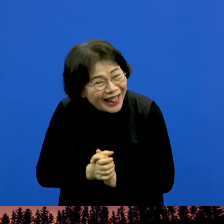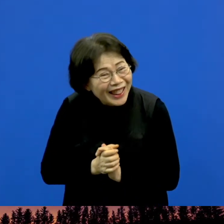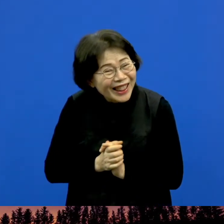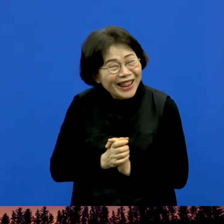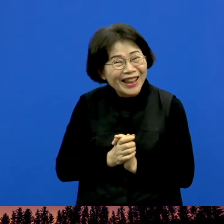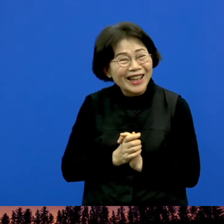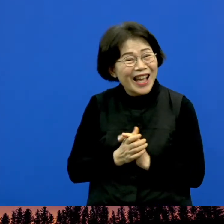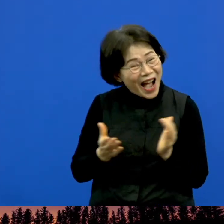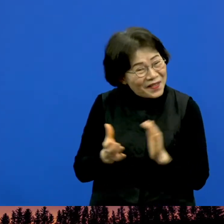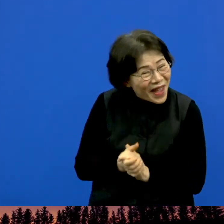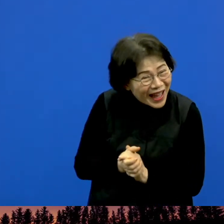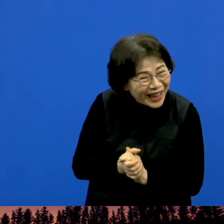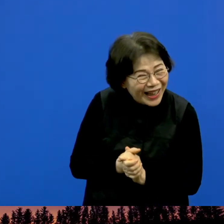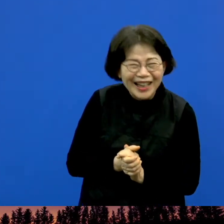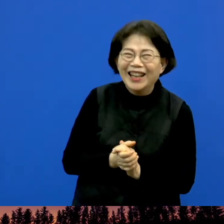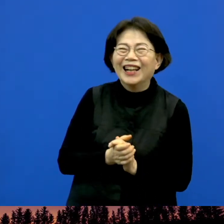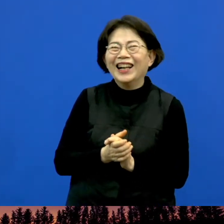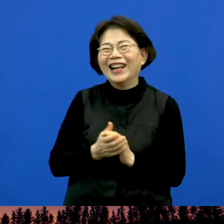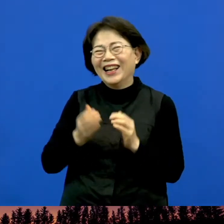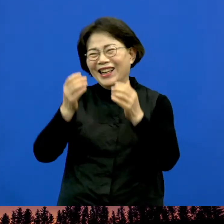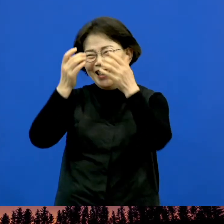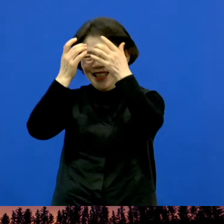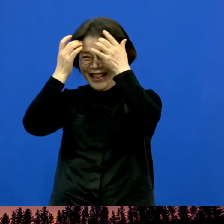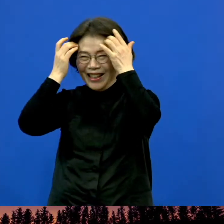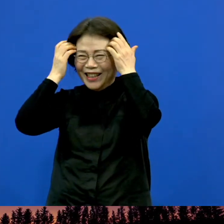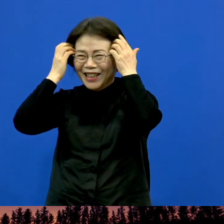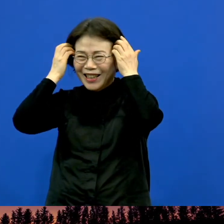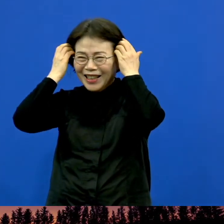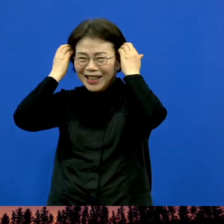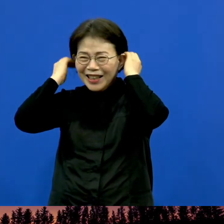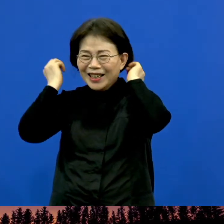물도 아멘해요, 아멘.